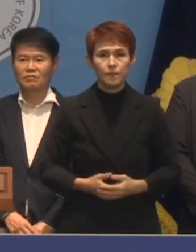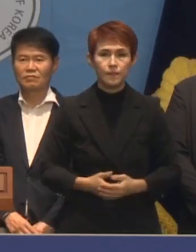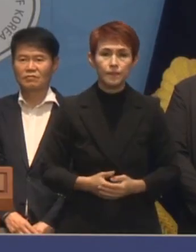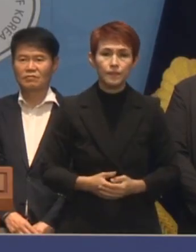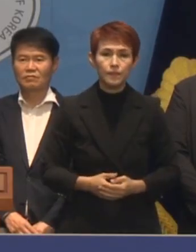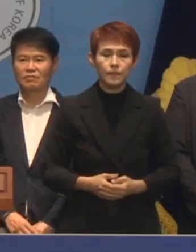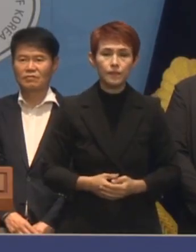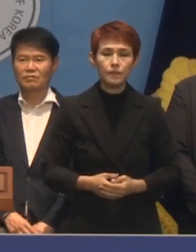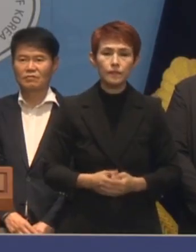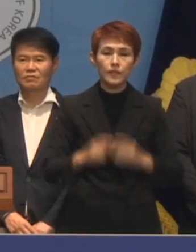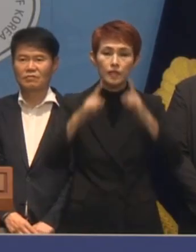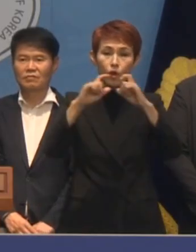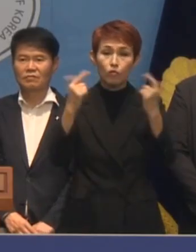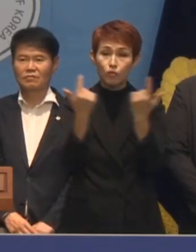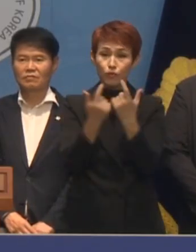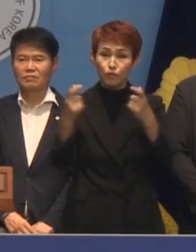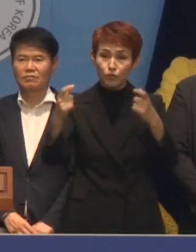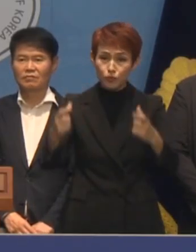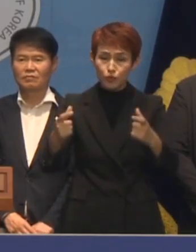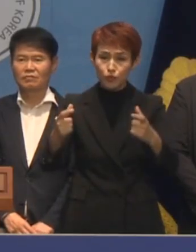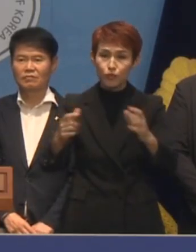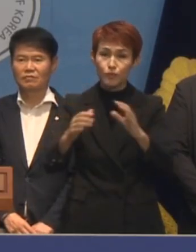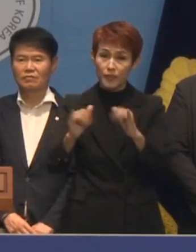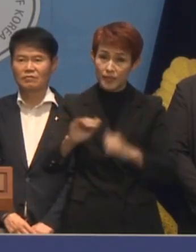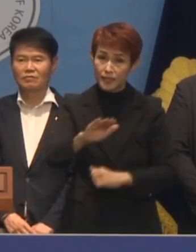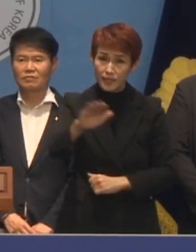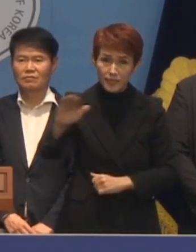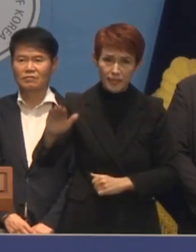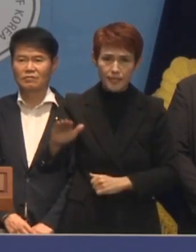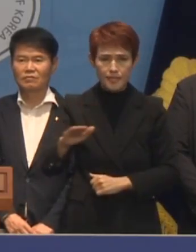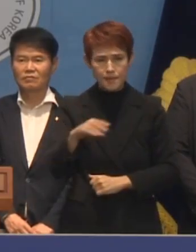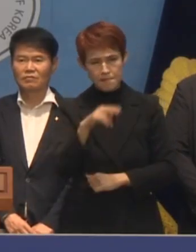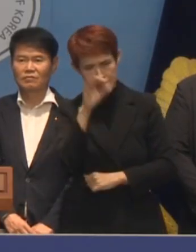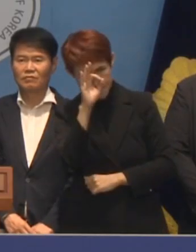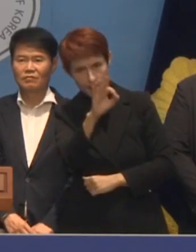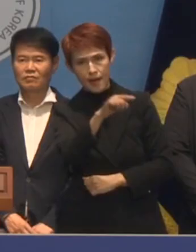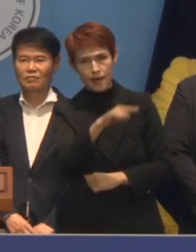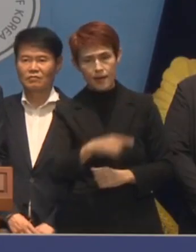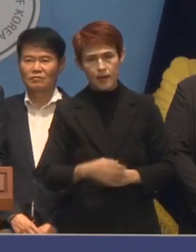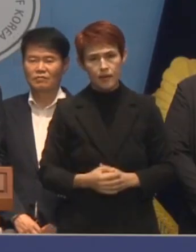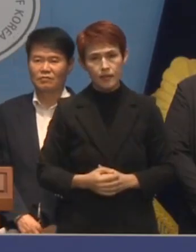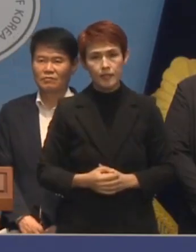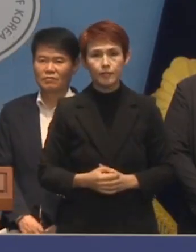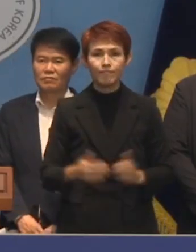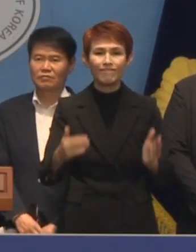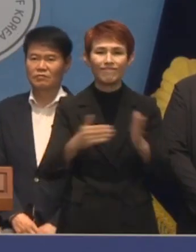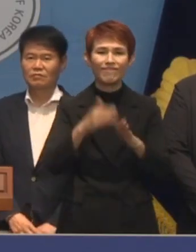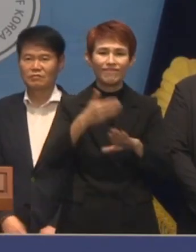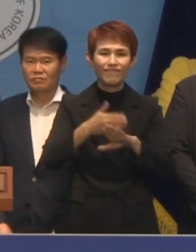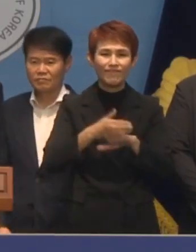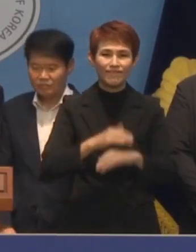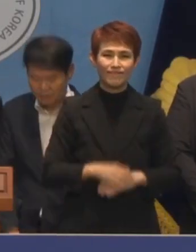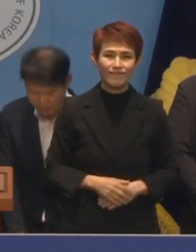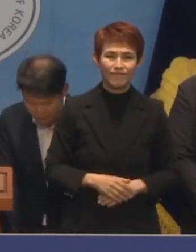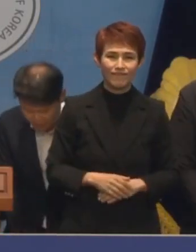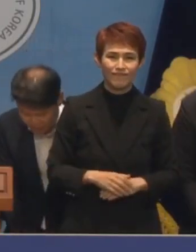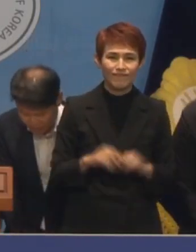우리 성북구의 지역 주민들 지켜보겠습니다. 예, 이상입니다. 감사합니다.